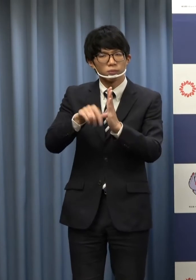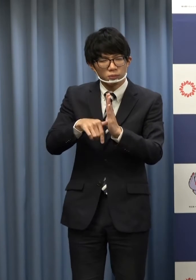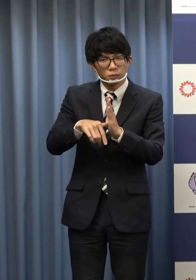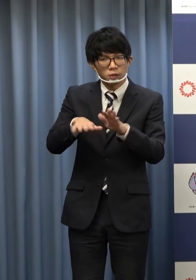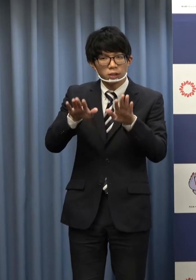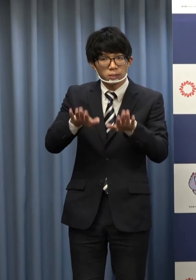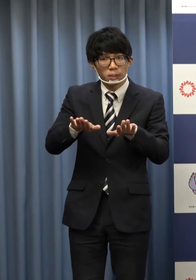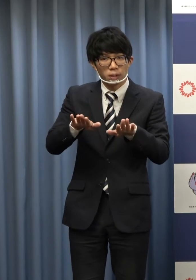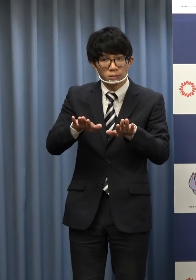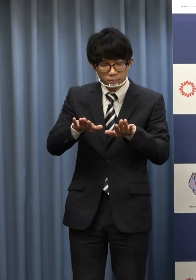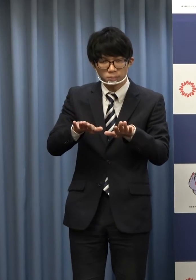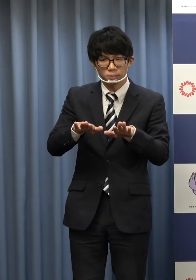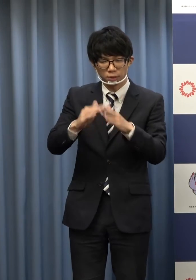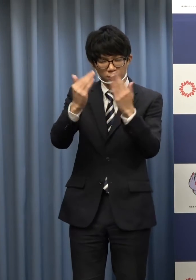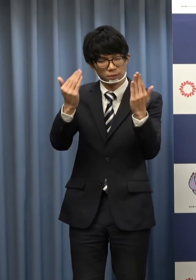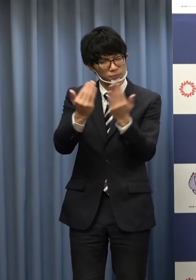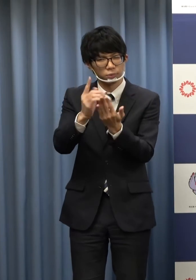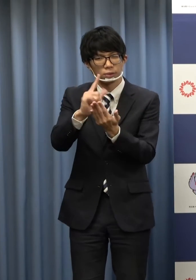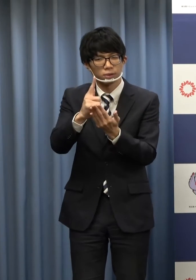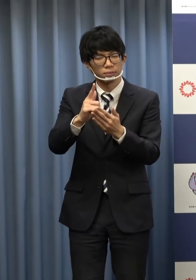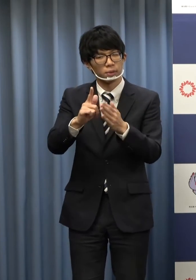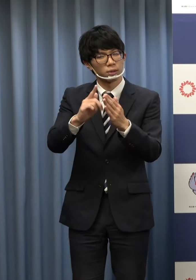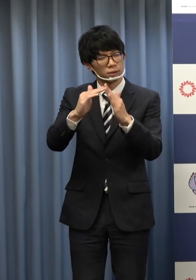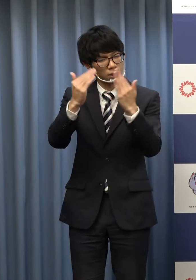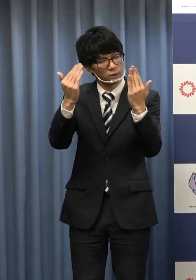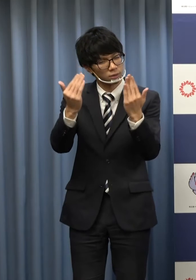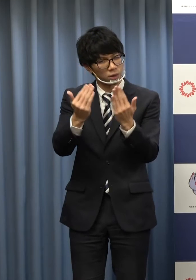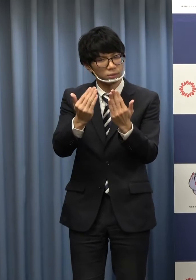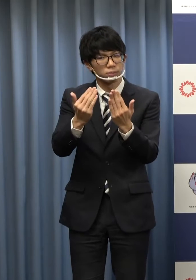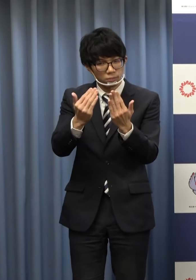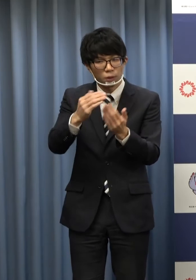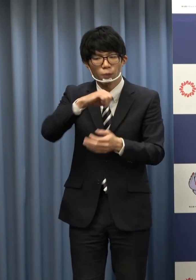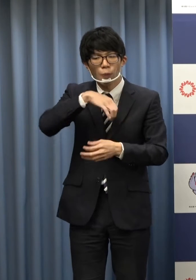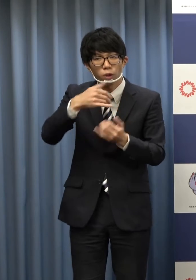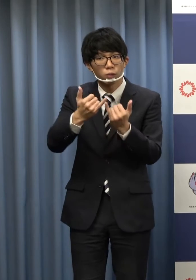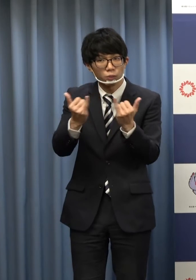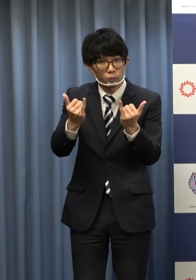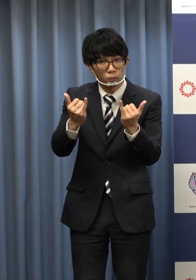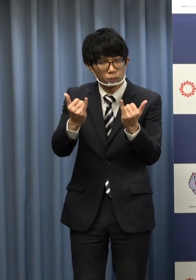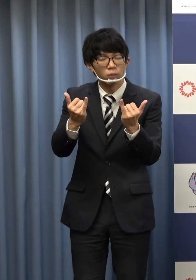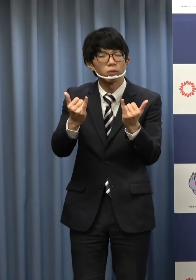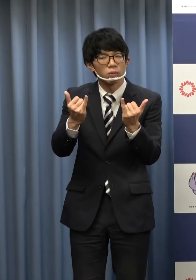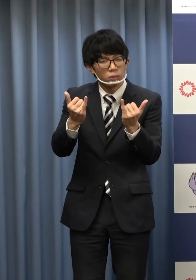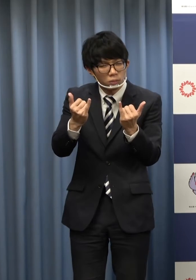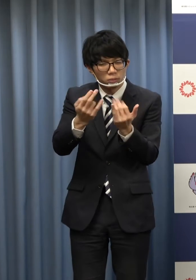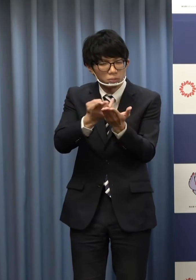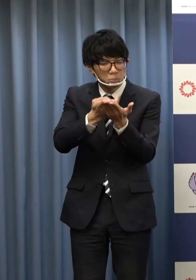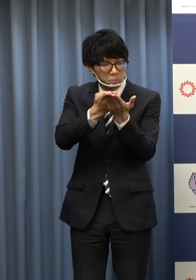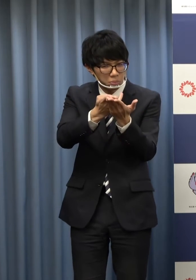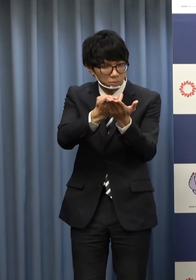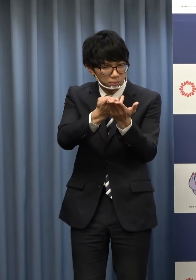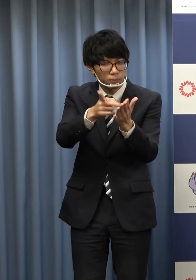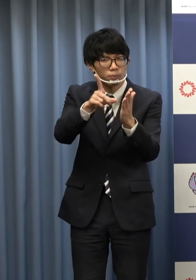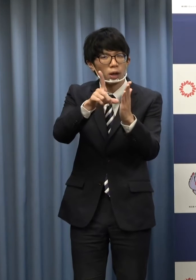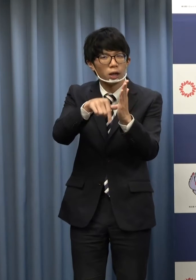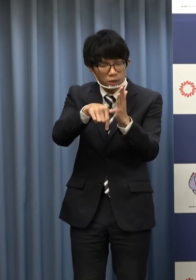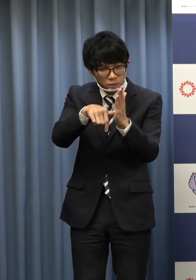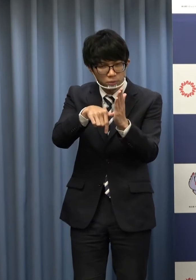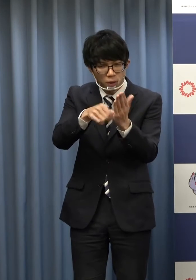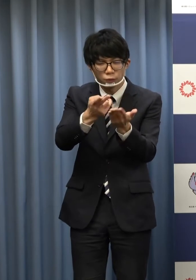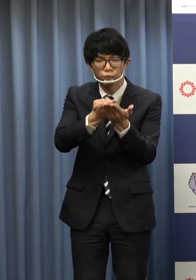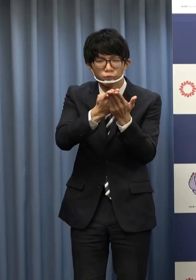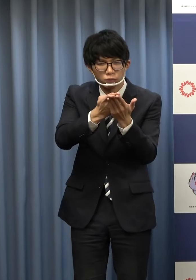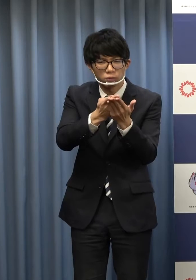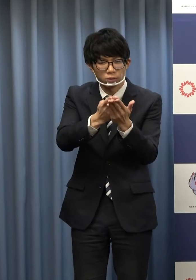、これは全体全てじゃないですけど傾向として強いのは高齢者の方々が入院をされるとどうしても長期化